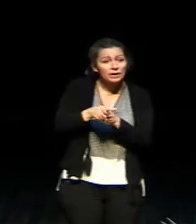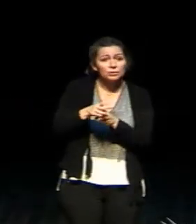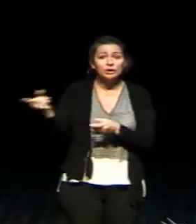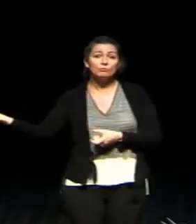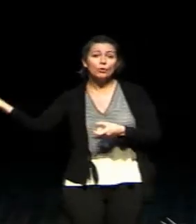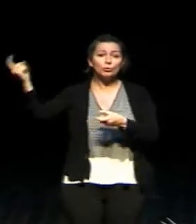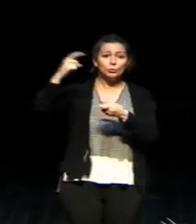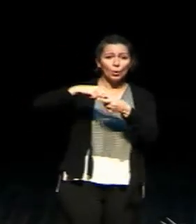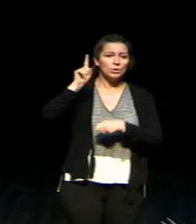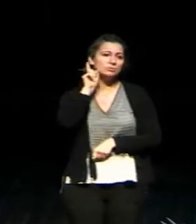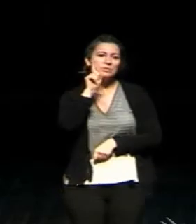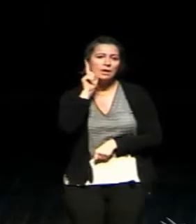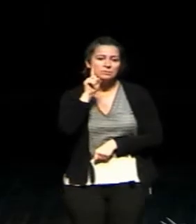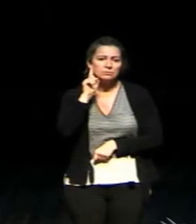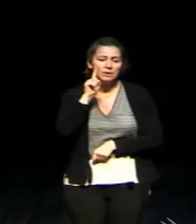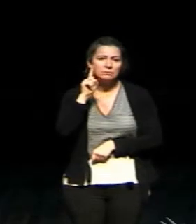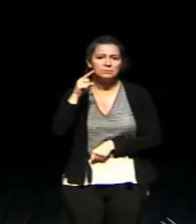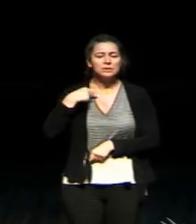dentro do meu mestrado.